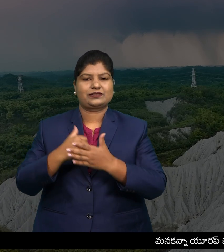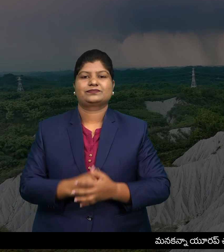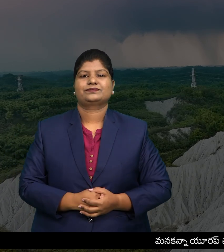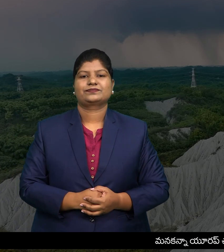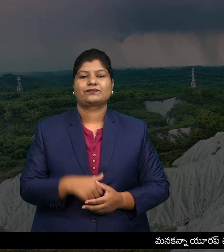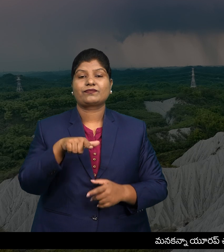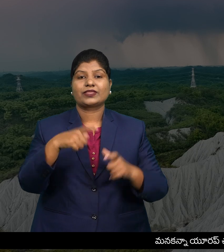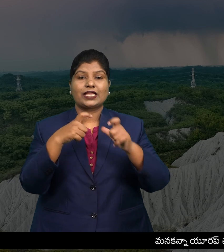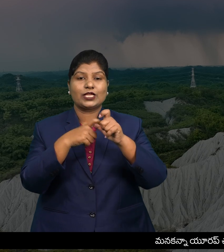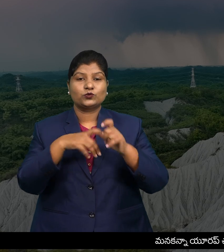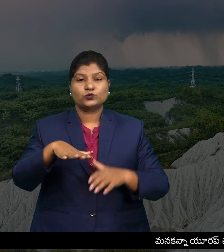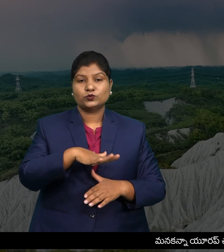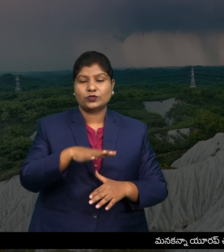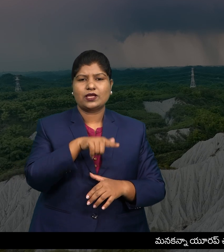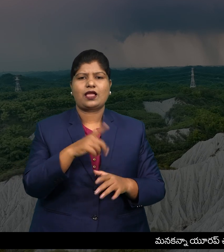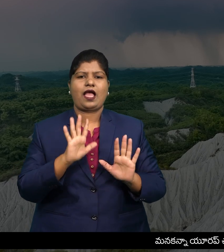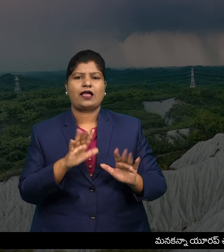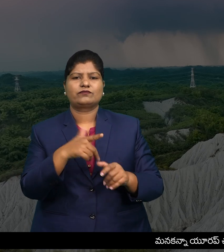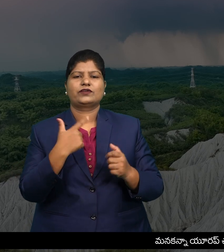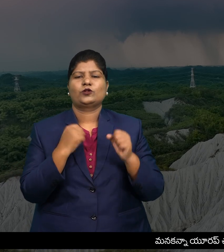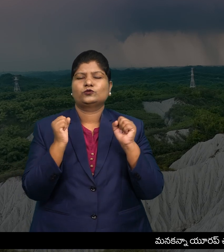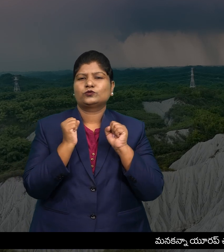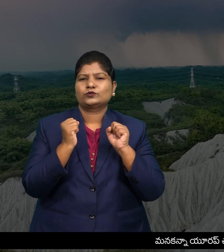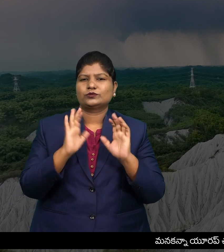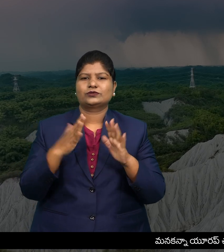మనకన్నా యూరప్ చల్లని వాతావరణం కలిగి ఉంటుంది.